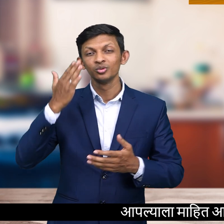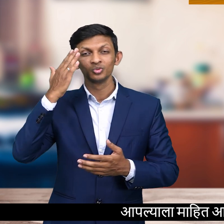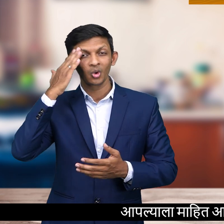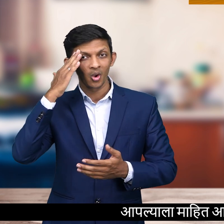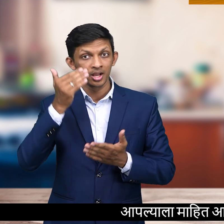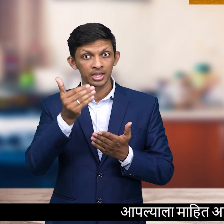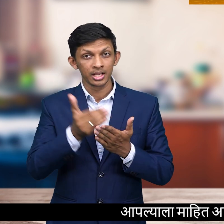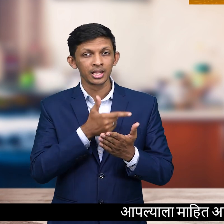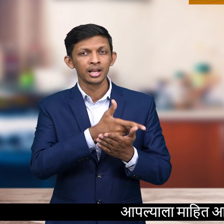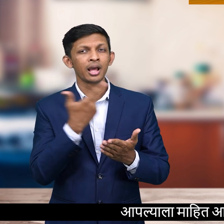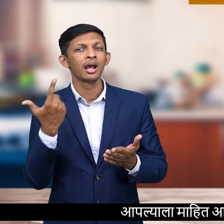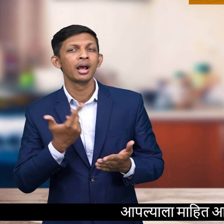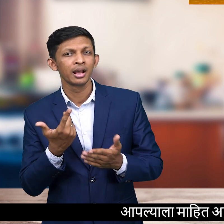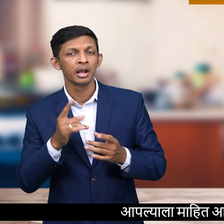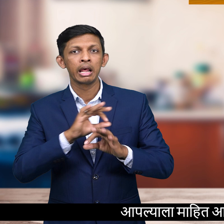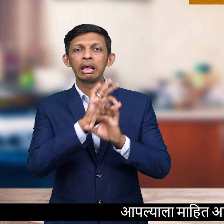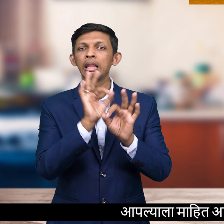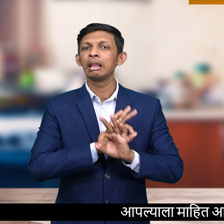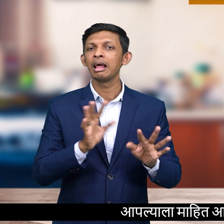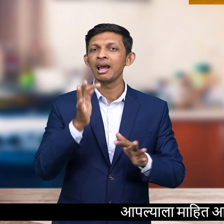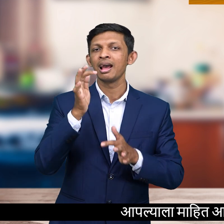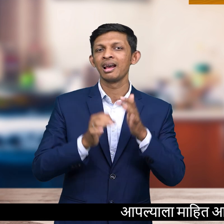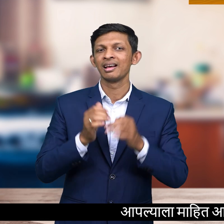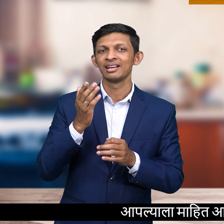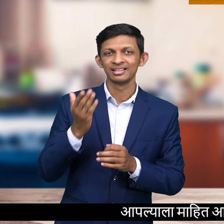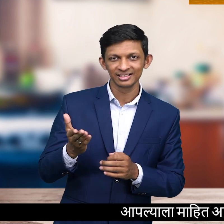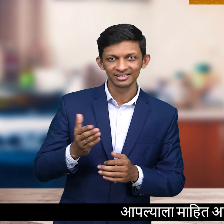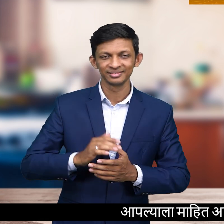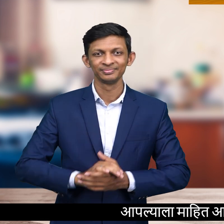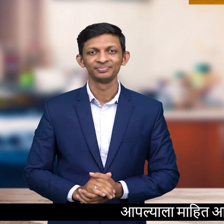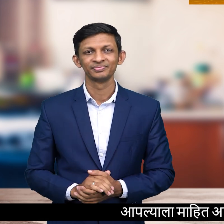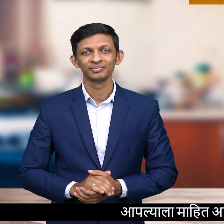आपल्याला माहीत आहे की दही हे दुधापासून तयार केले जाते.